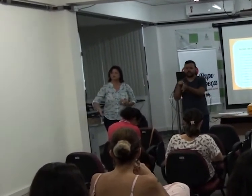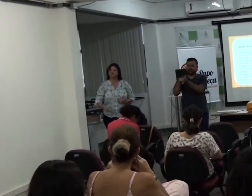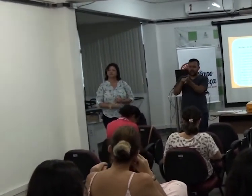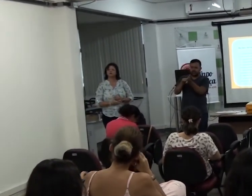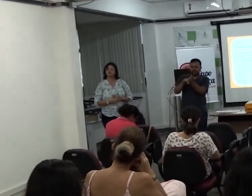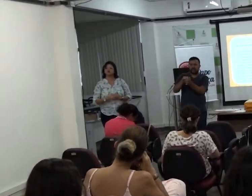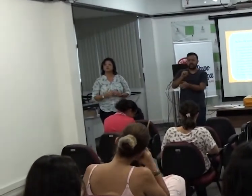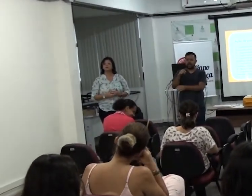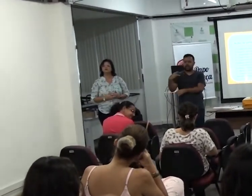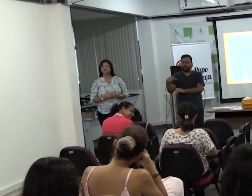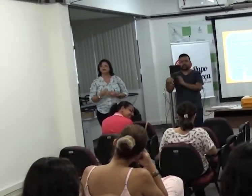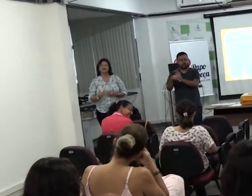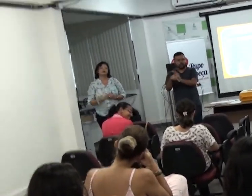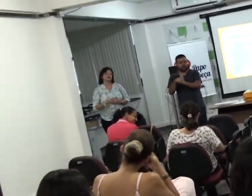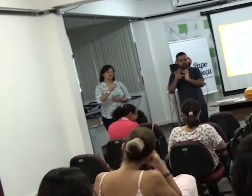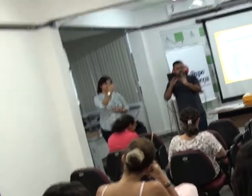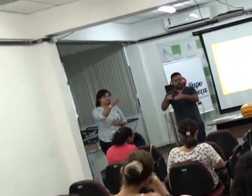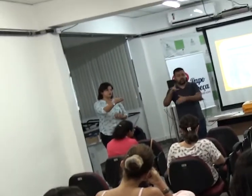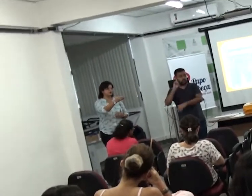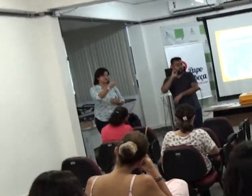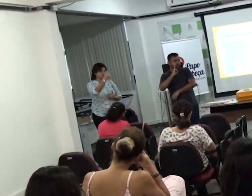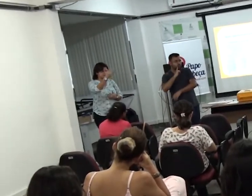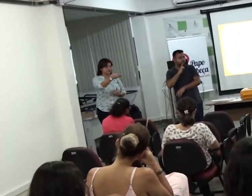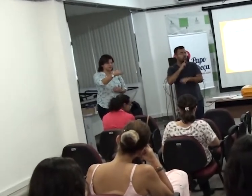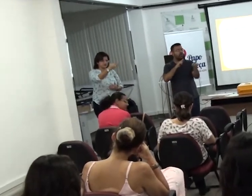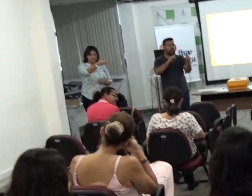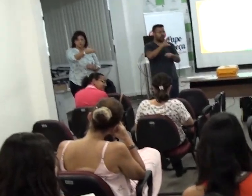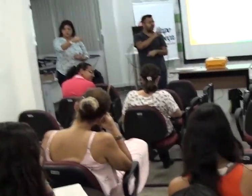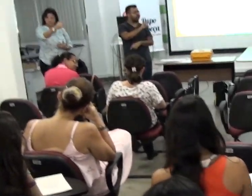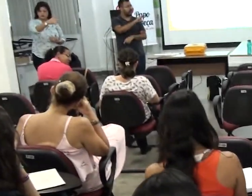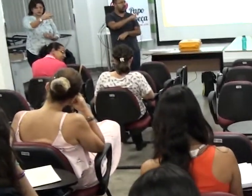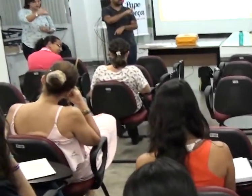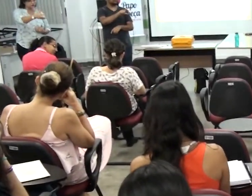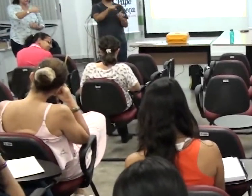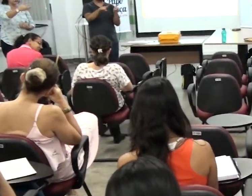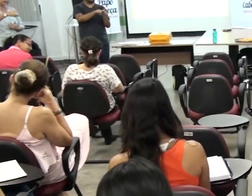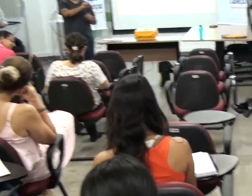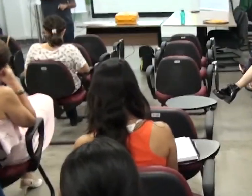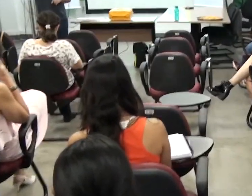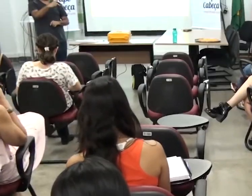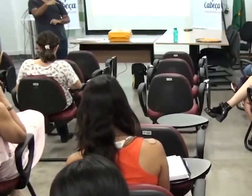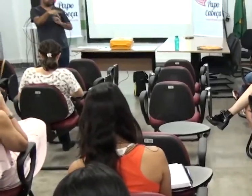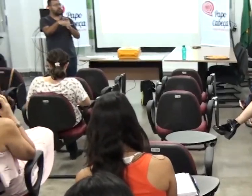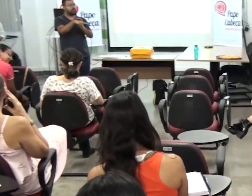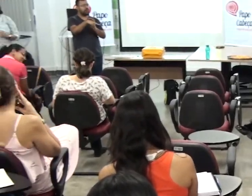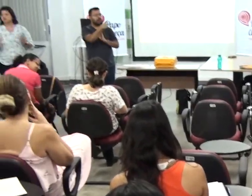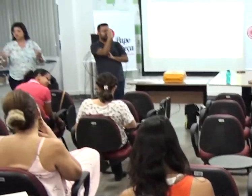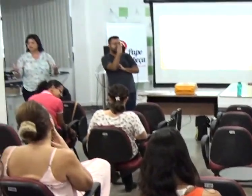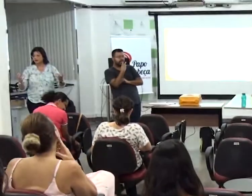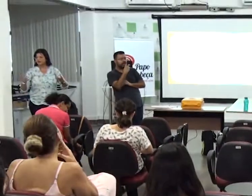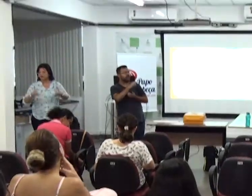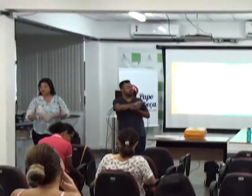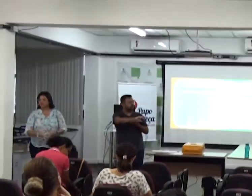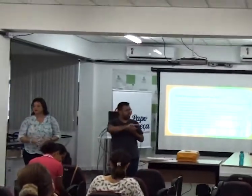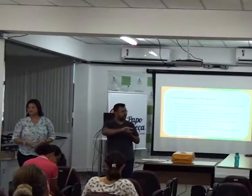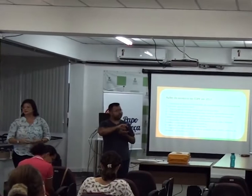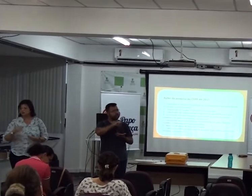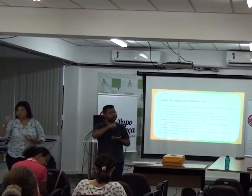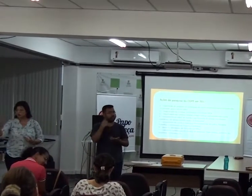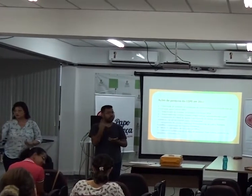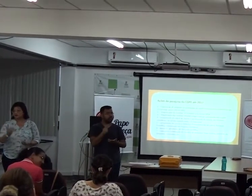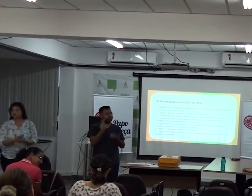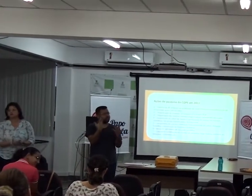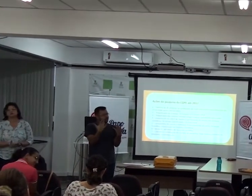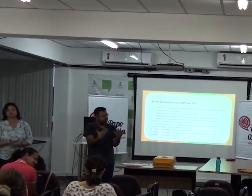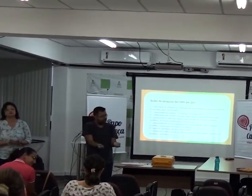ensino de programação para surdos, a Carol, que já trabalha isso já há algum tempo, né, Carol? Então, a gente também abraça,